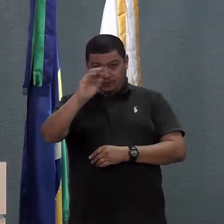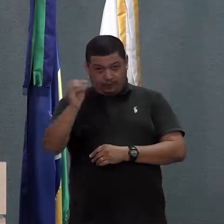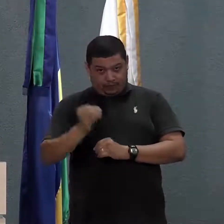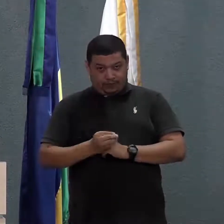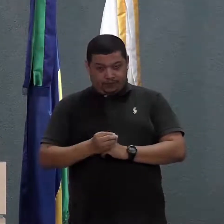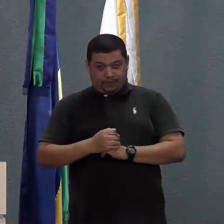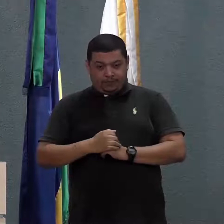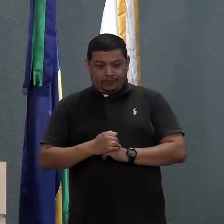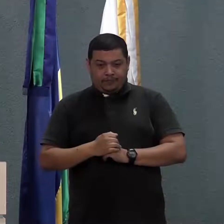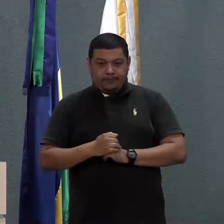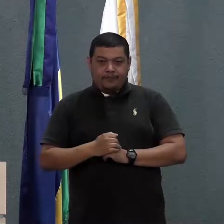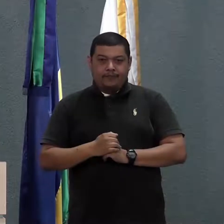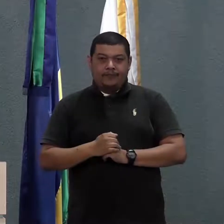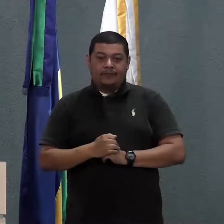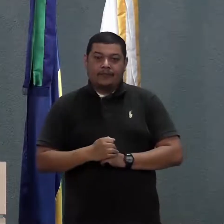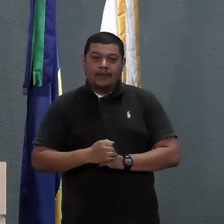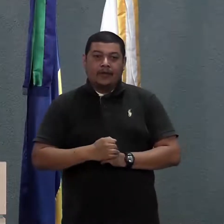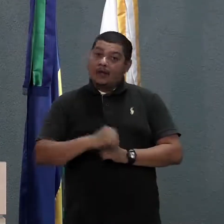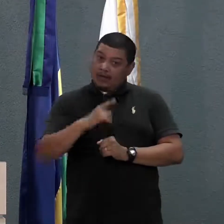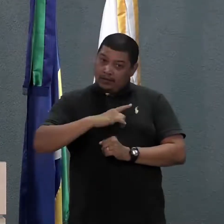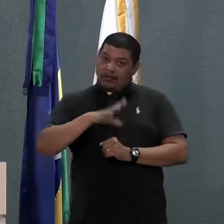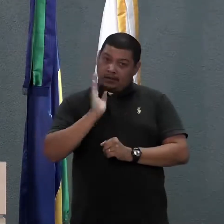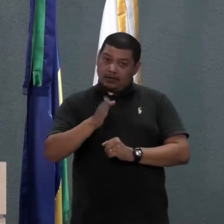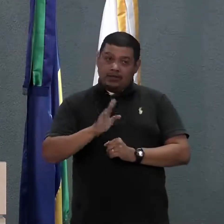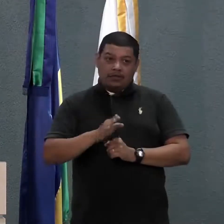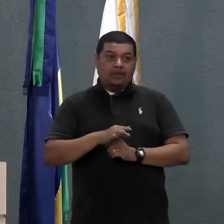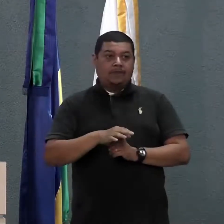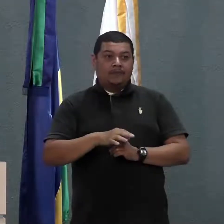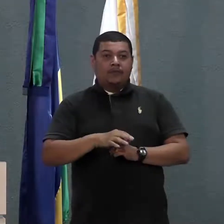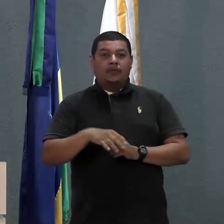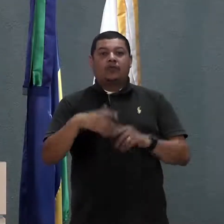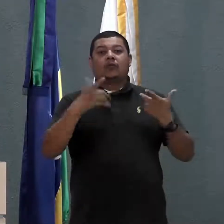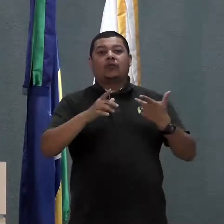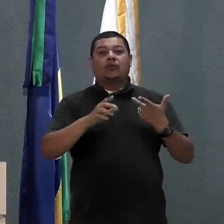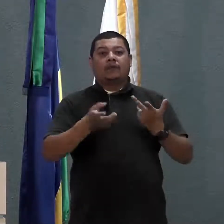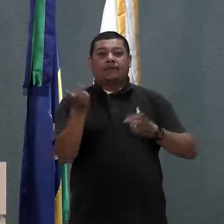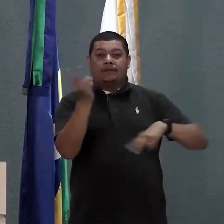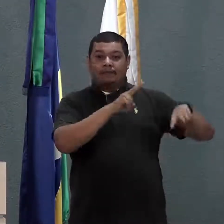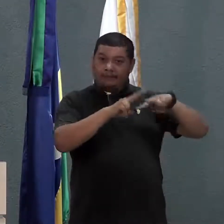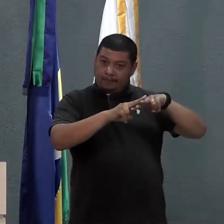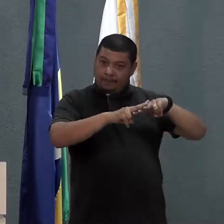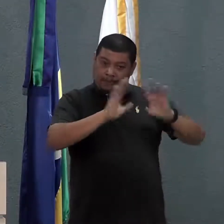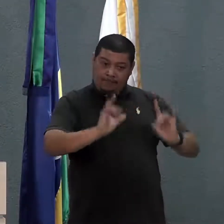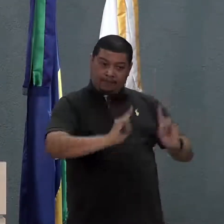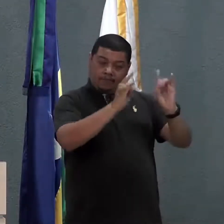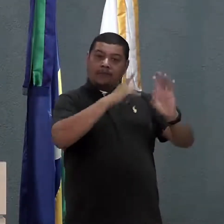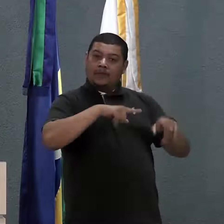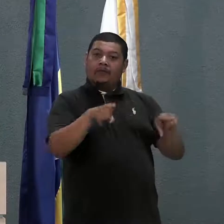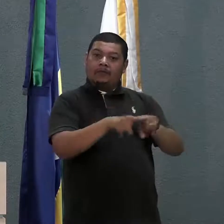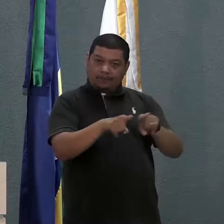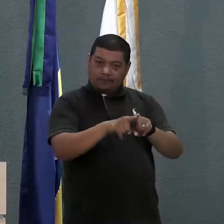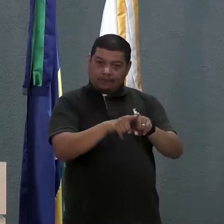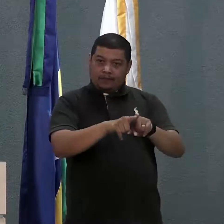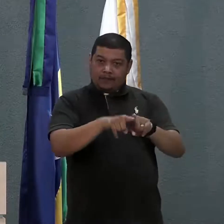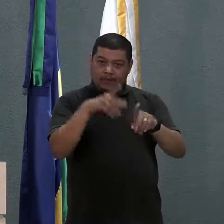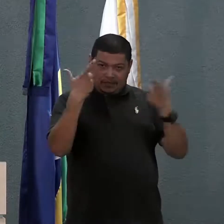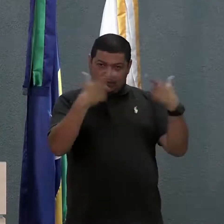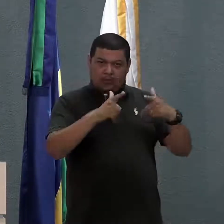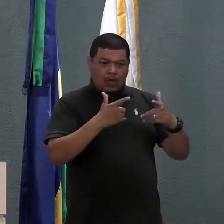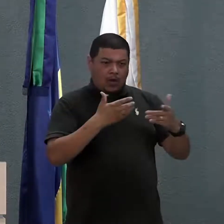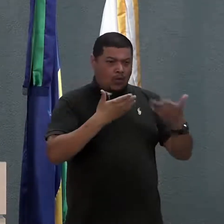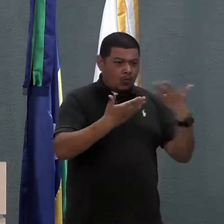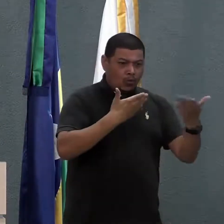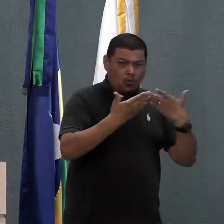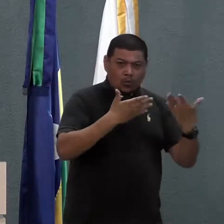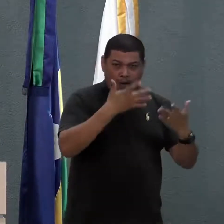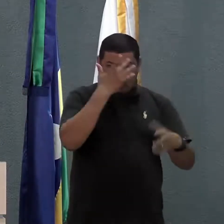onde o advogado atende o preso, nunca teve isso no presídio, nós fizemos a construção, e agora temos um desafio também,